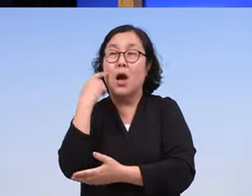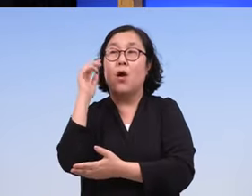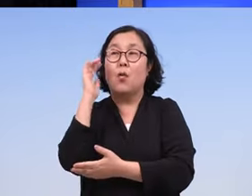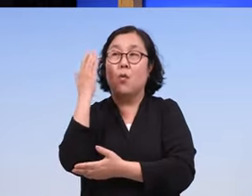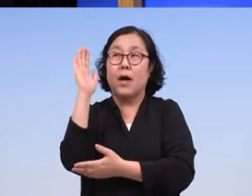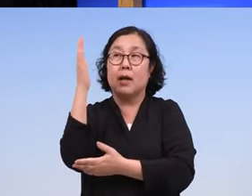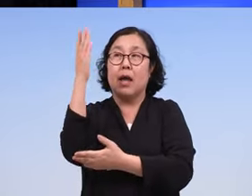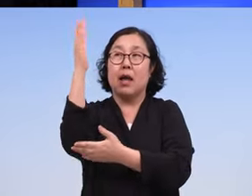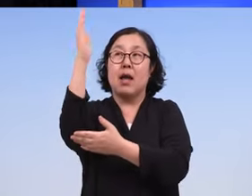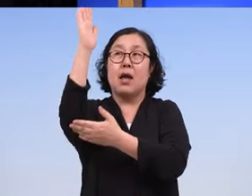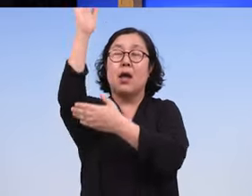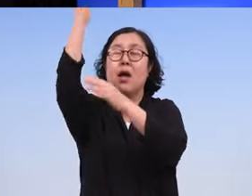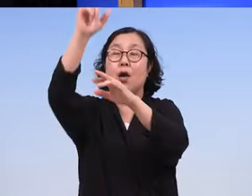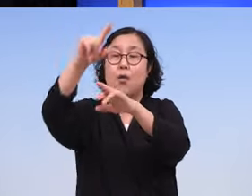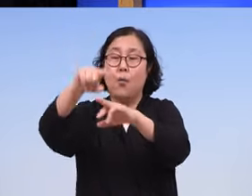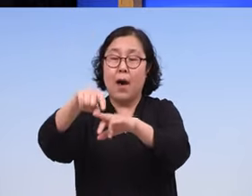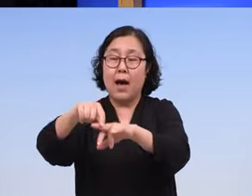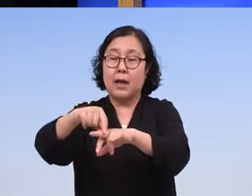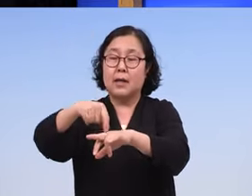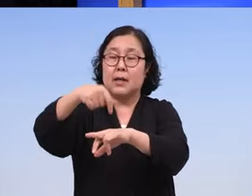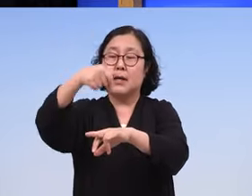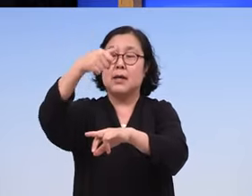영광의 왕이시라.